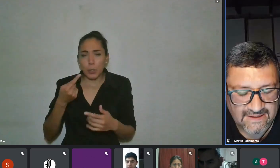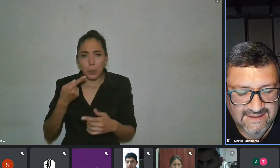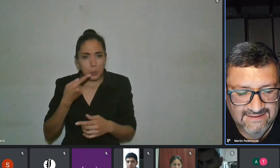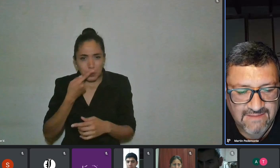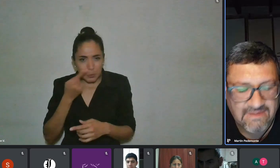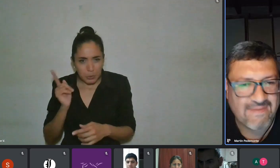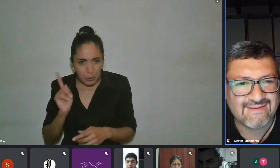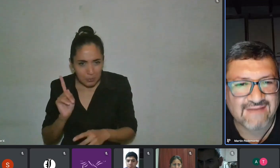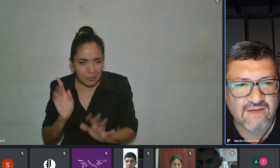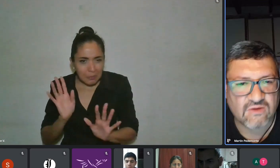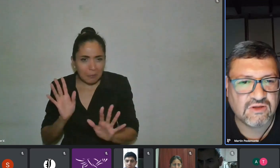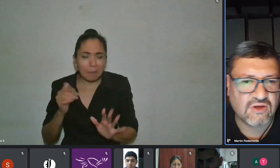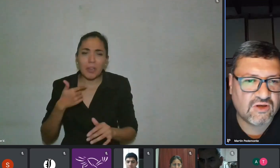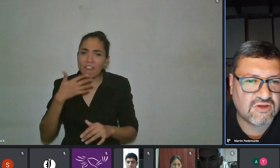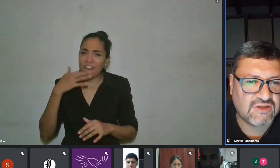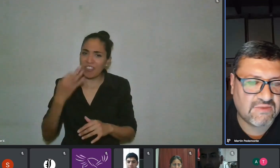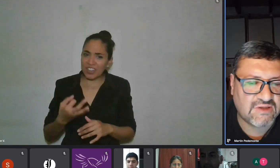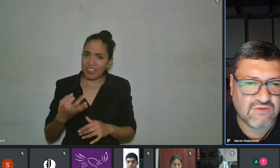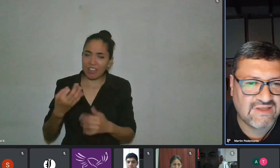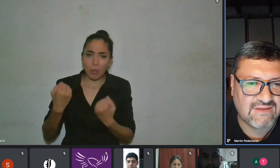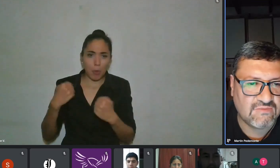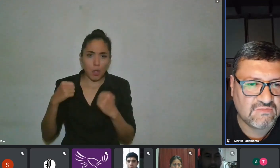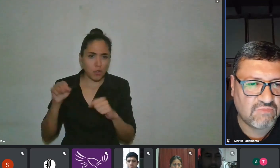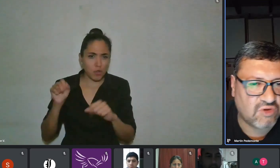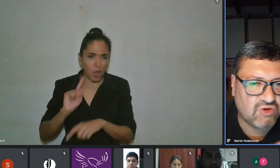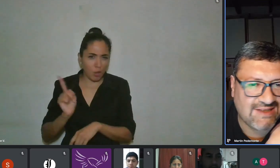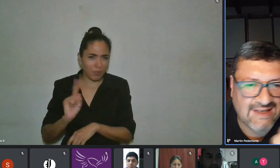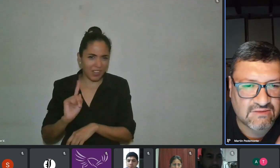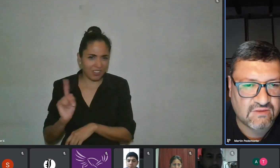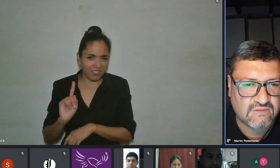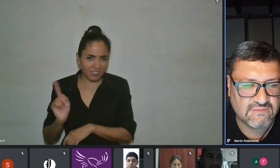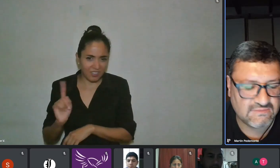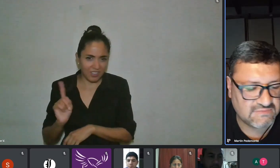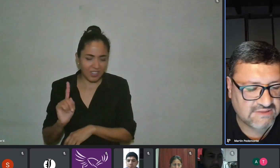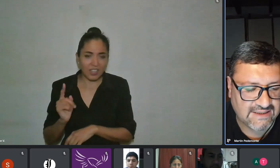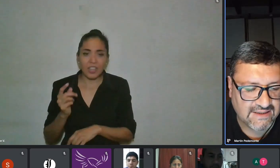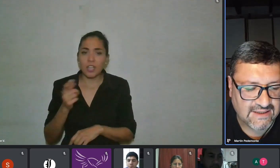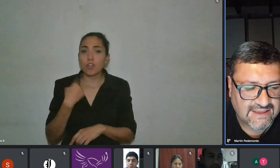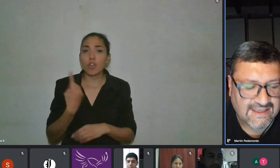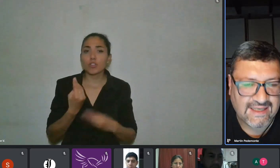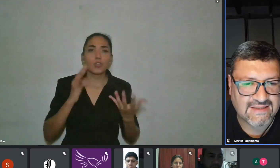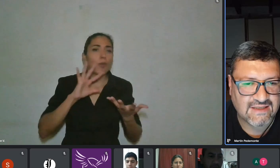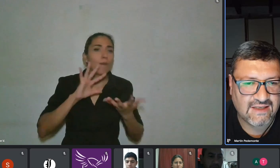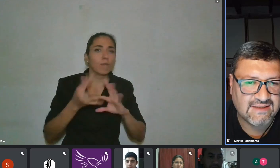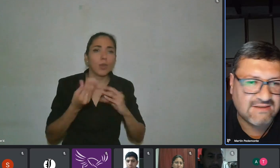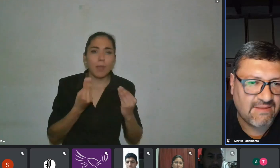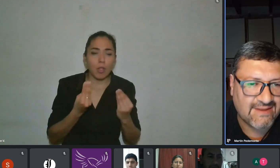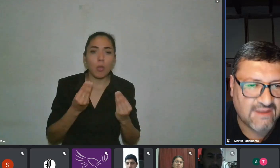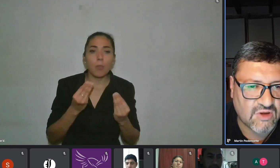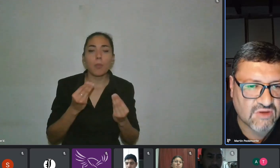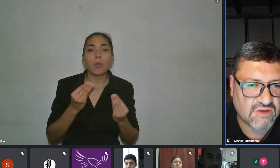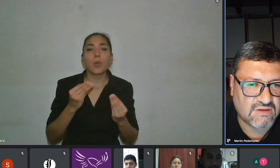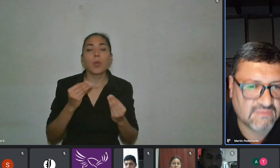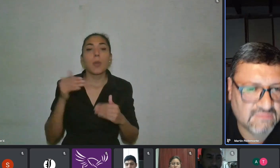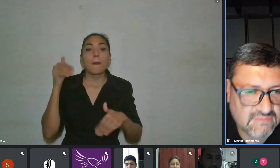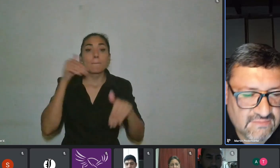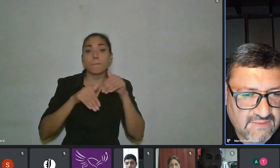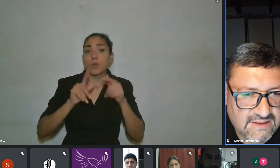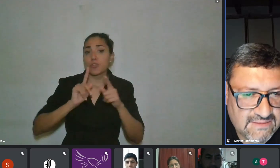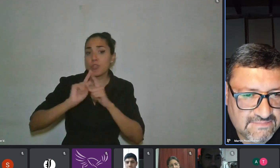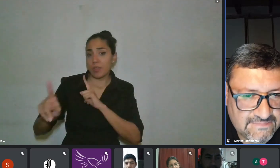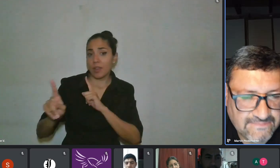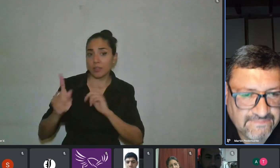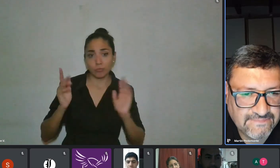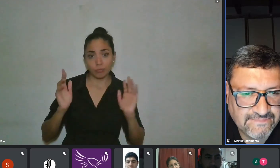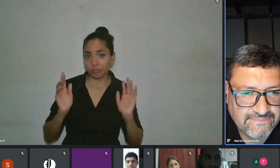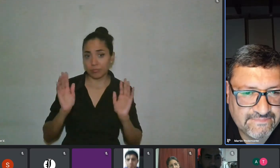eh, que está implementado, sino que lo que nosotros tenemos es un voto directo, ¿sí?, que es el sistema que tenemos nosotros,